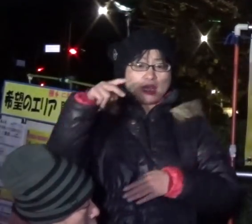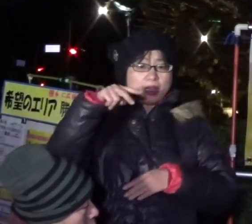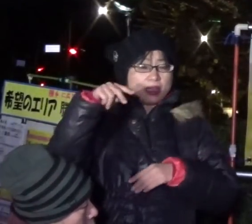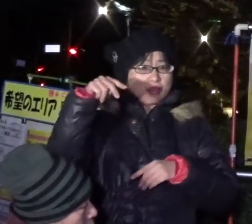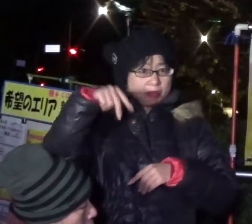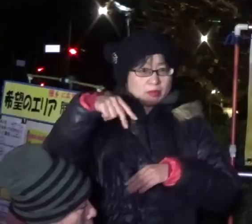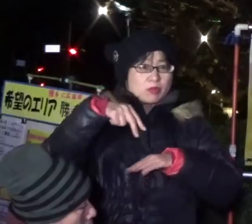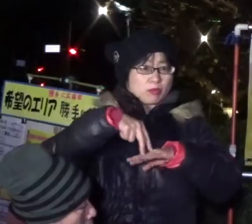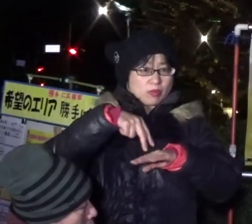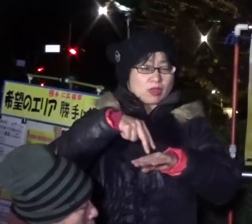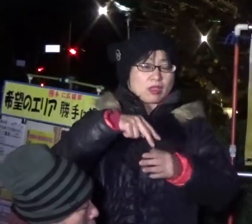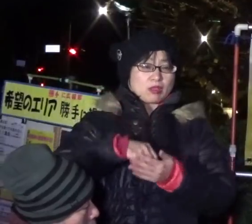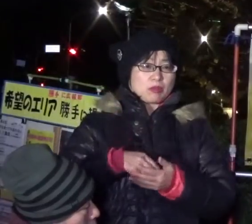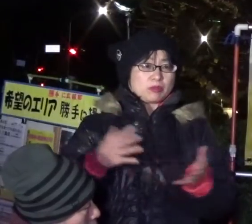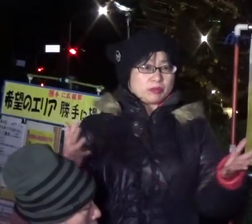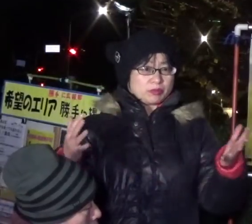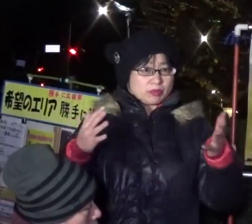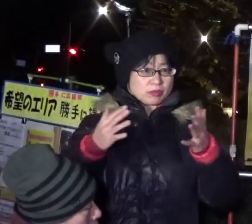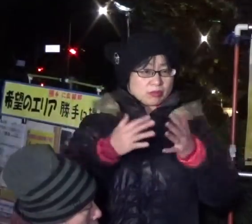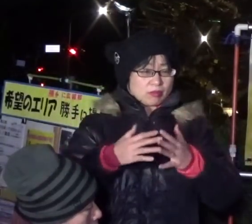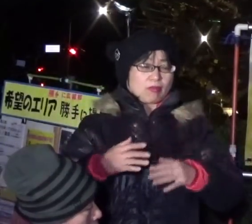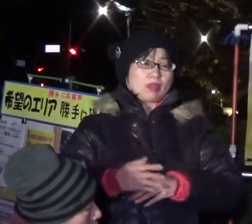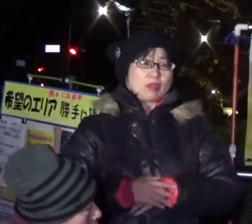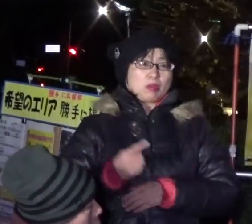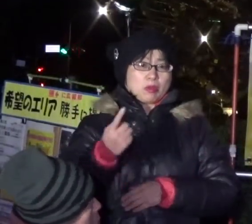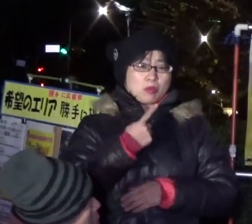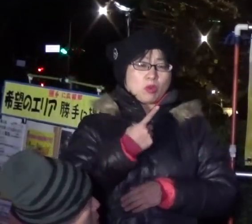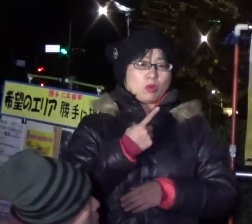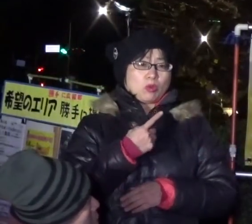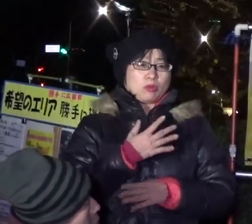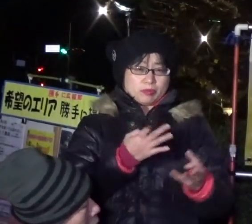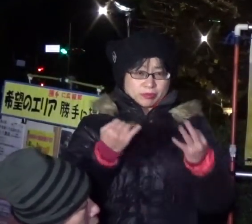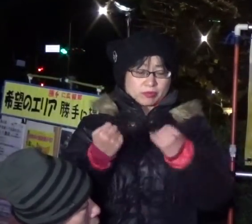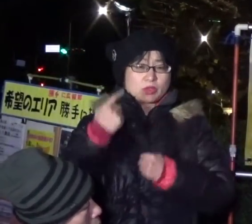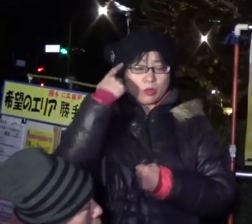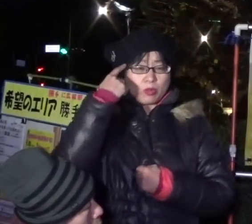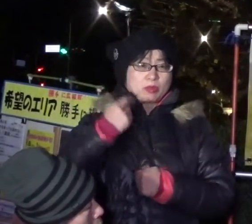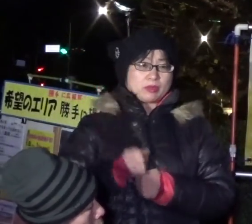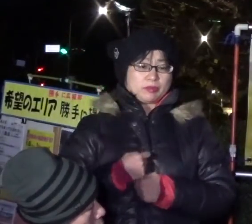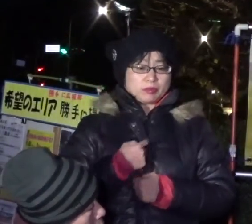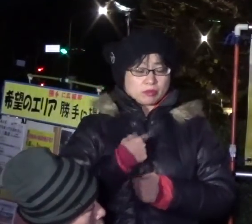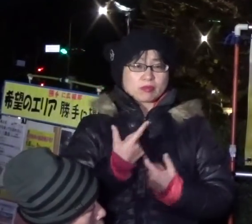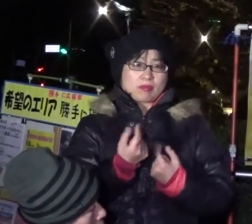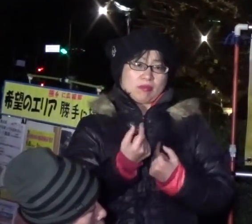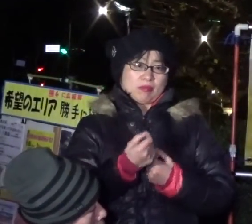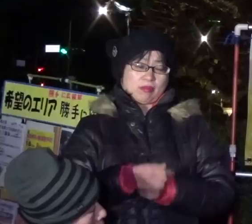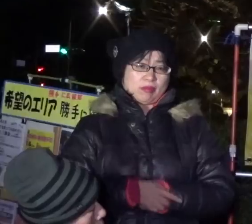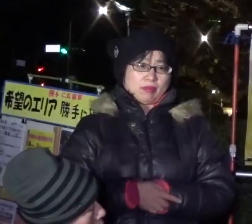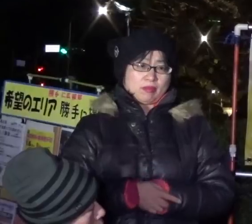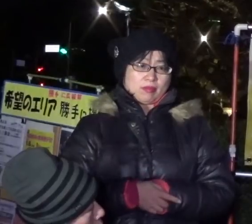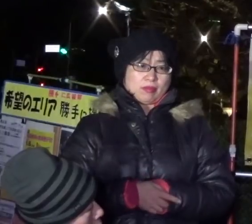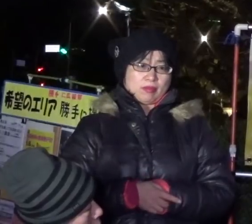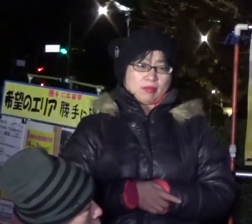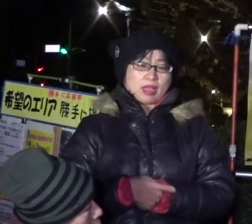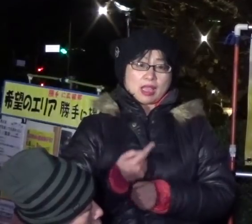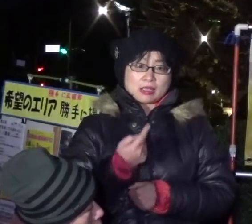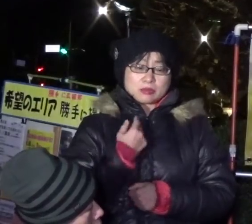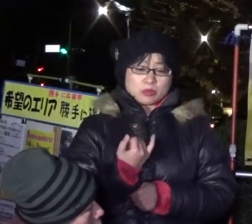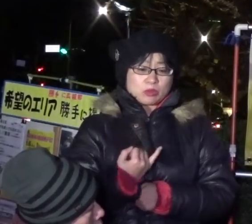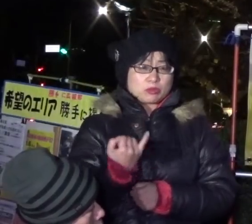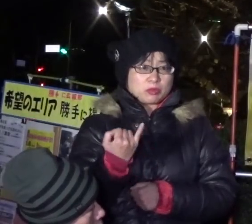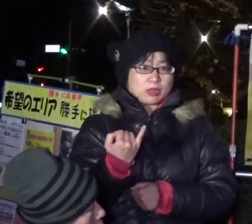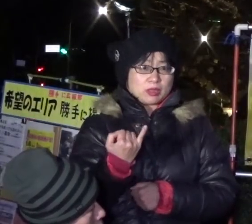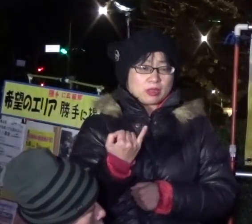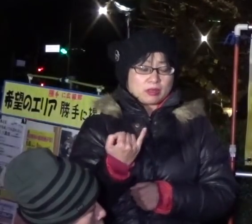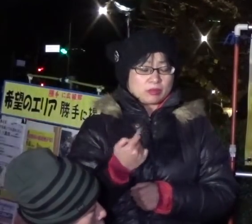られた方も多いのではないかと思います。私もそうでした。自分の娘が、お